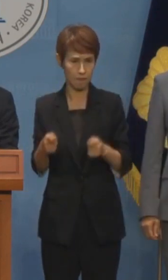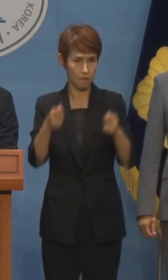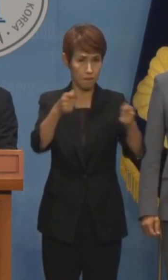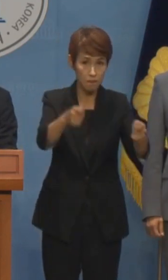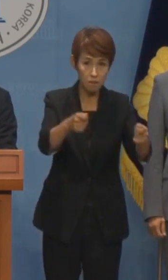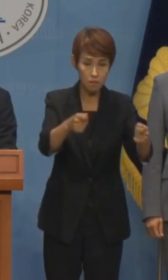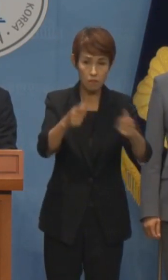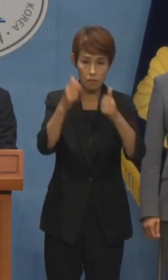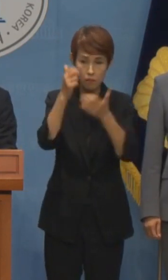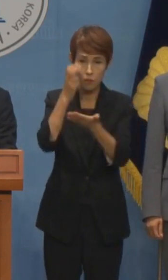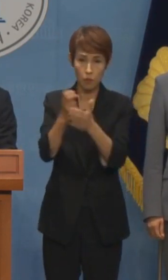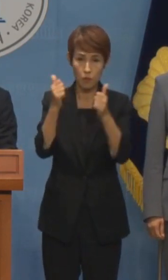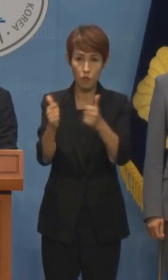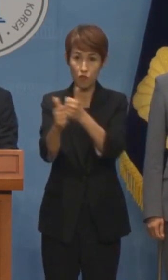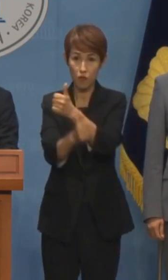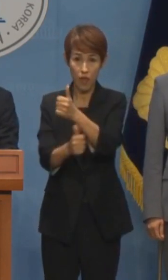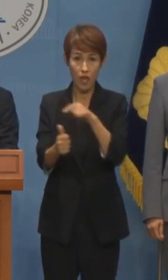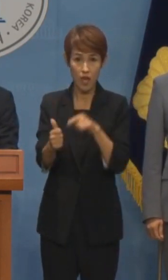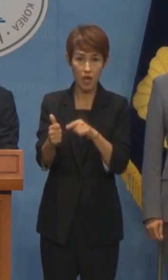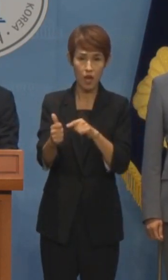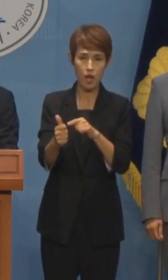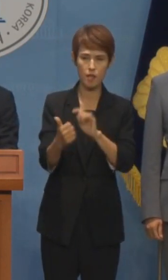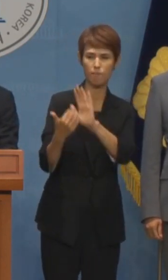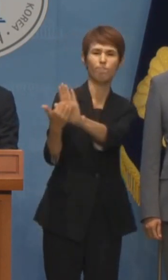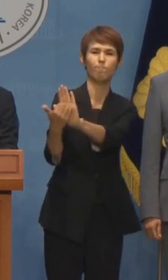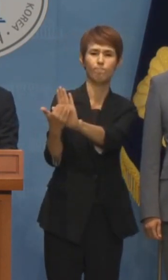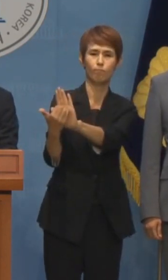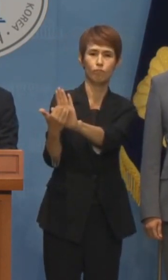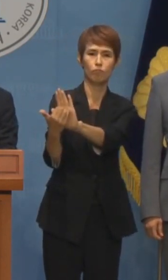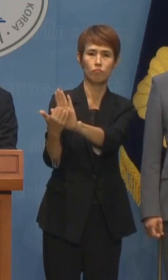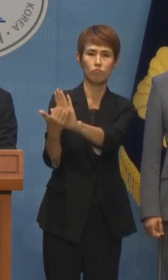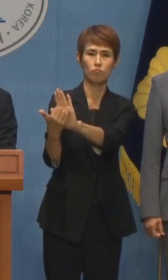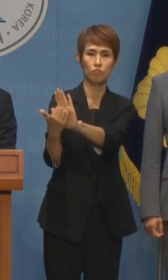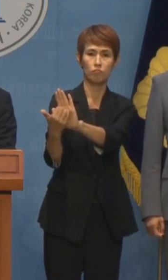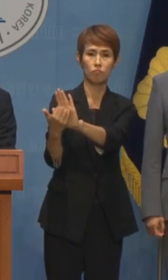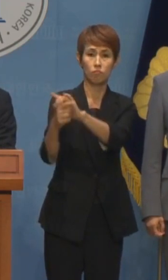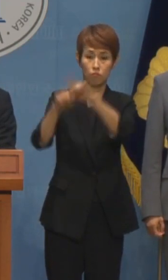법제사법위원들을 윤석열 바리게이트로 막고 출석 요구서를